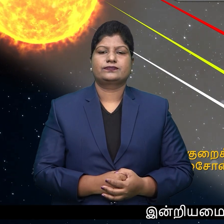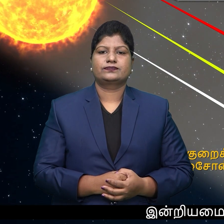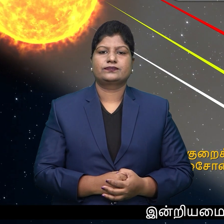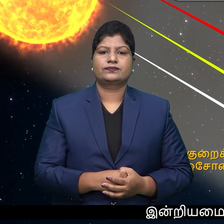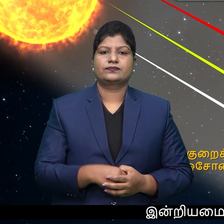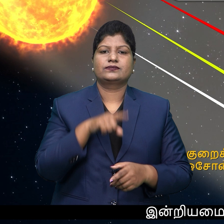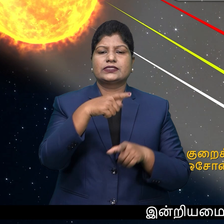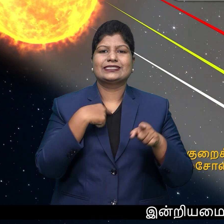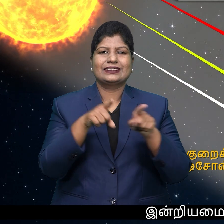இன்றியமையாதது. ஆனால்